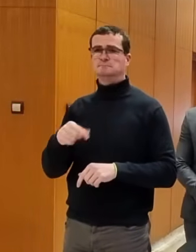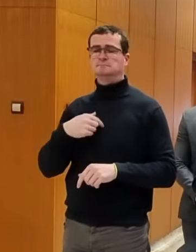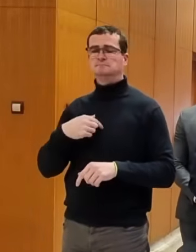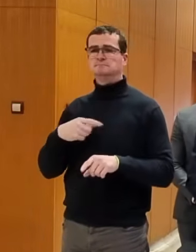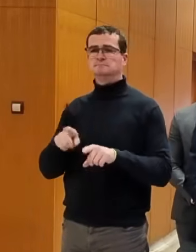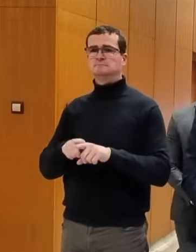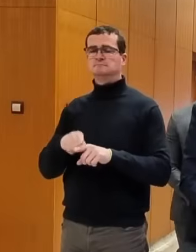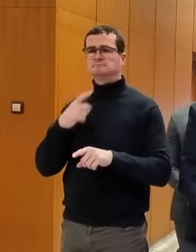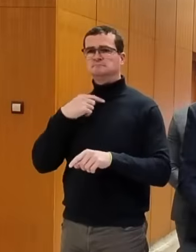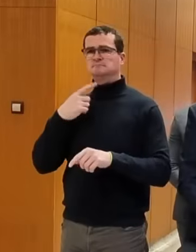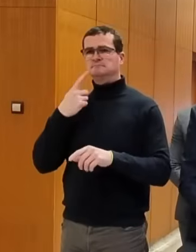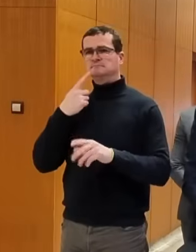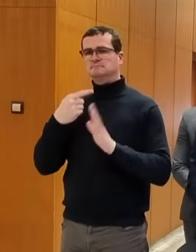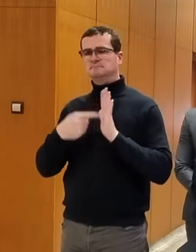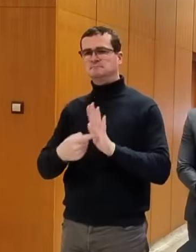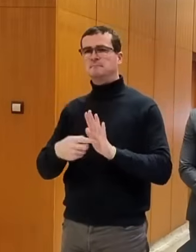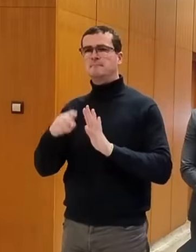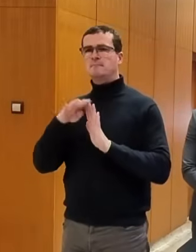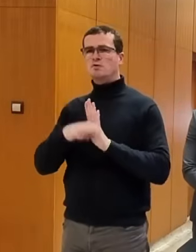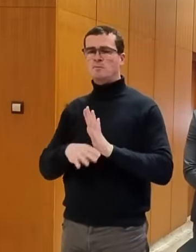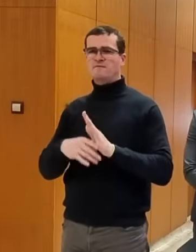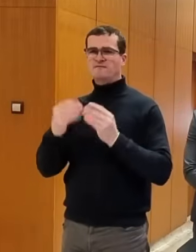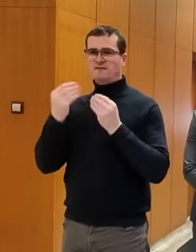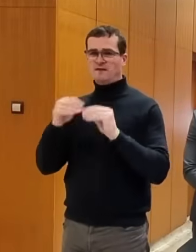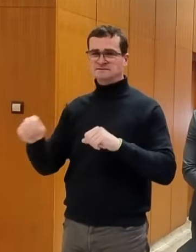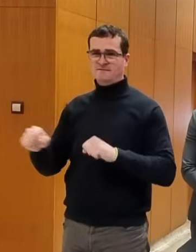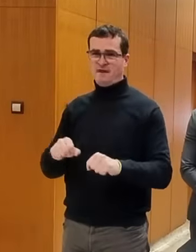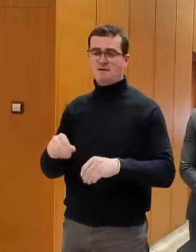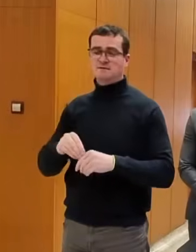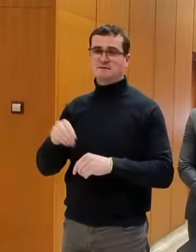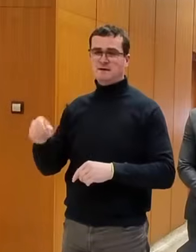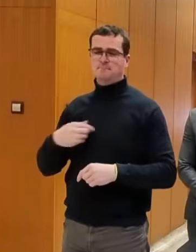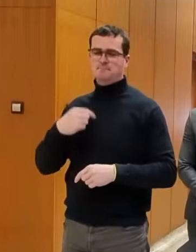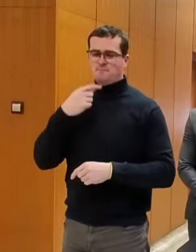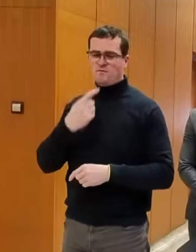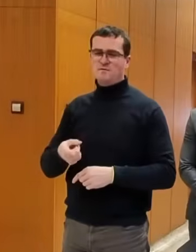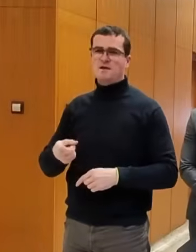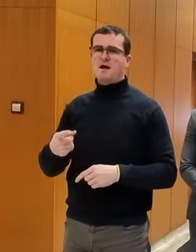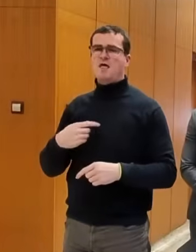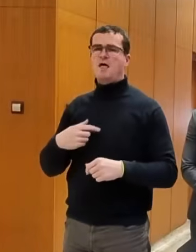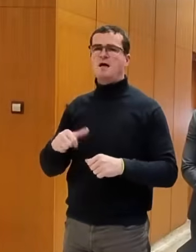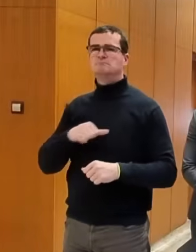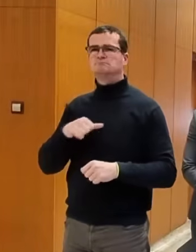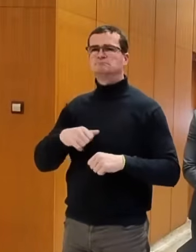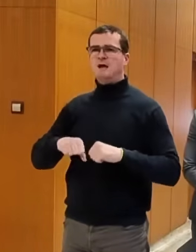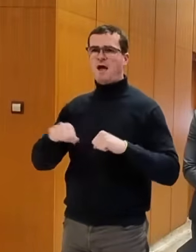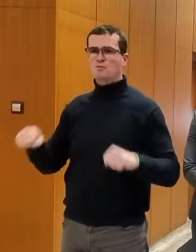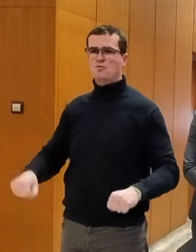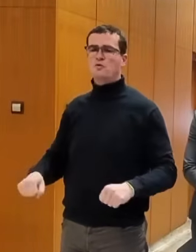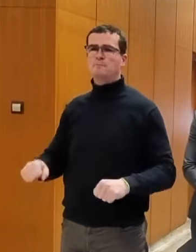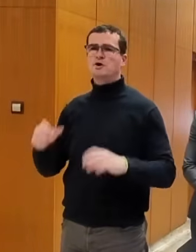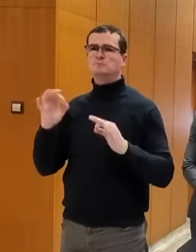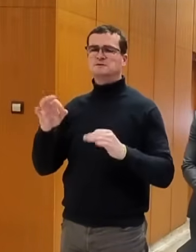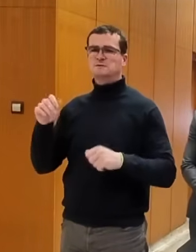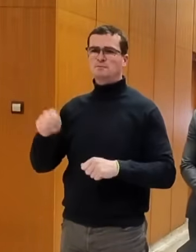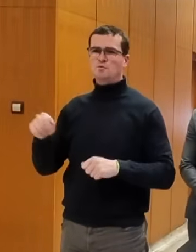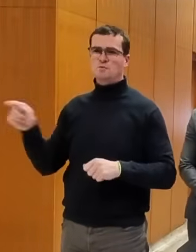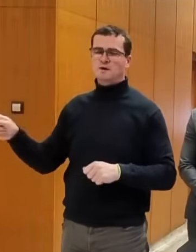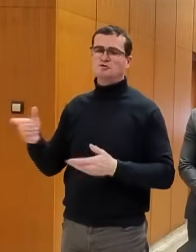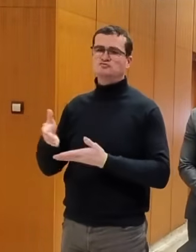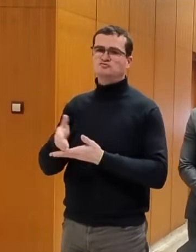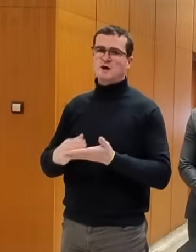istým spôsobom naznačili už programom vyhlásení vlády, pretože sme tam jednoznačne hovorili, že tá autonómia úradu špeciálnej prokuratúry,